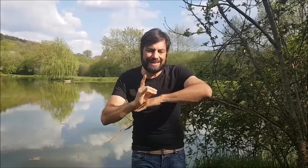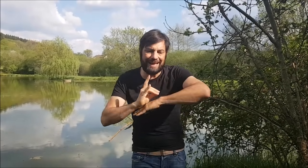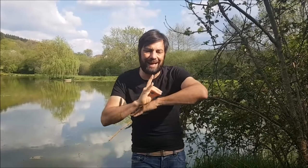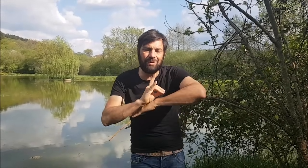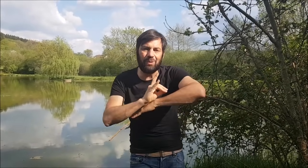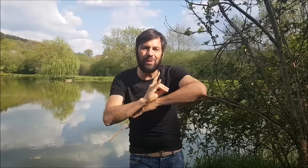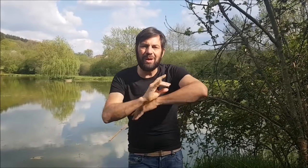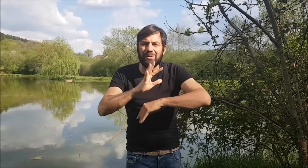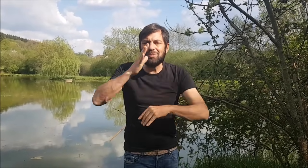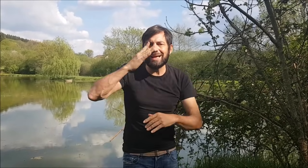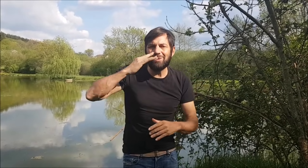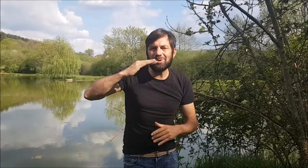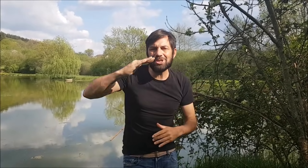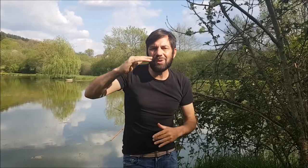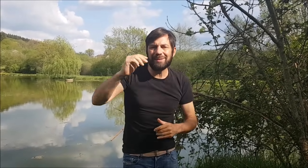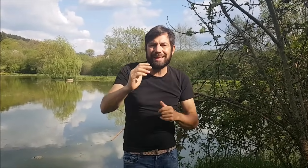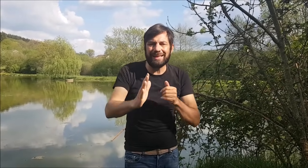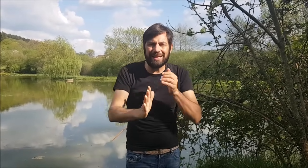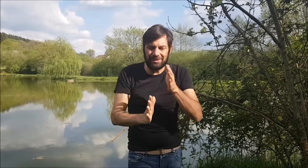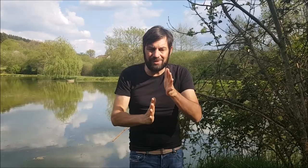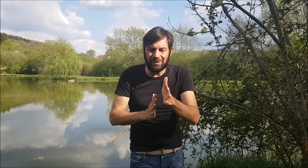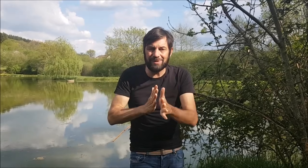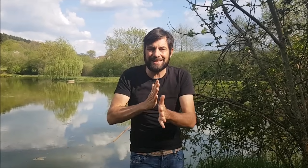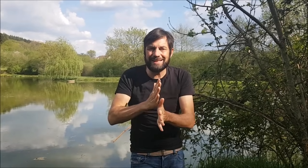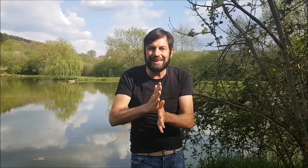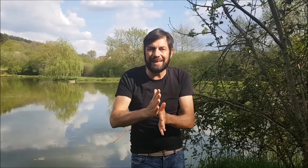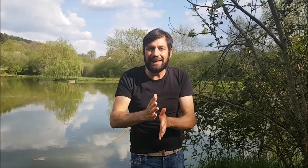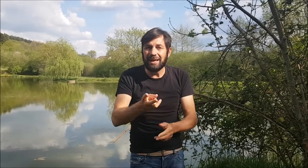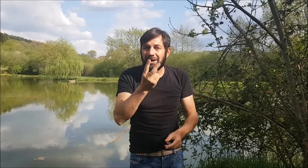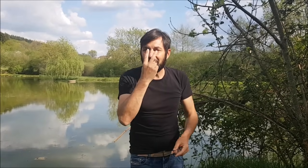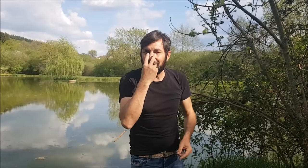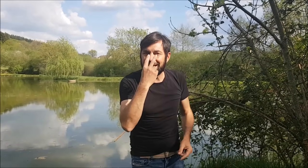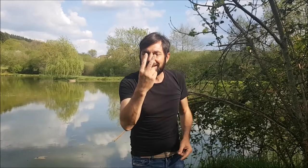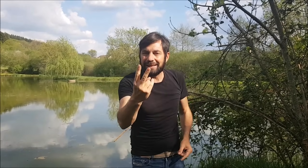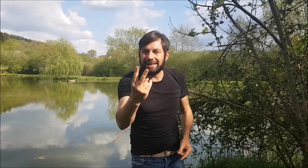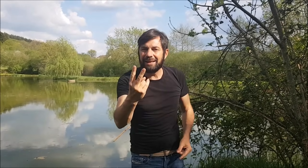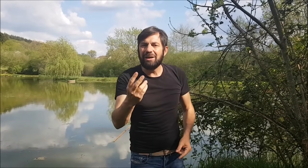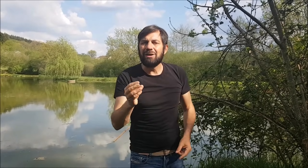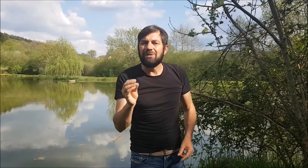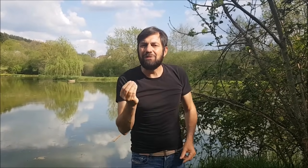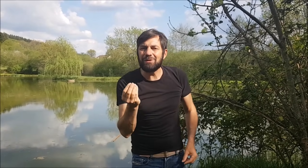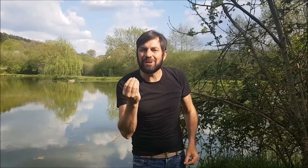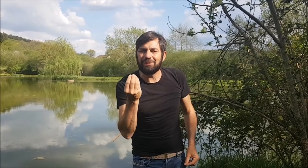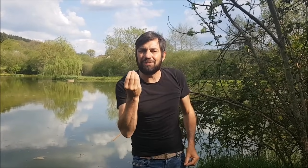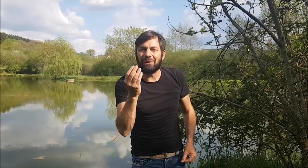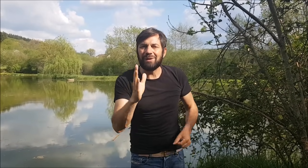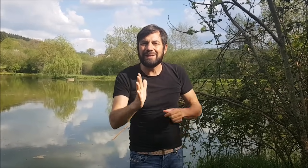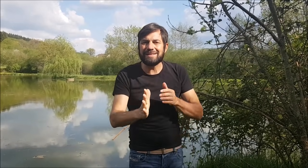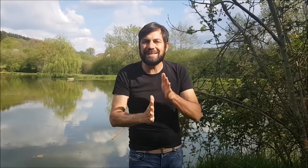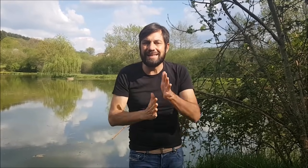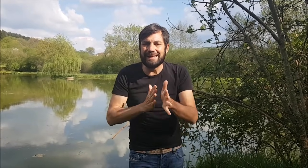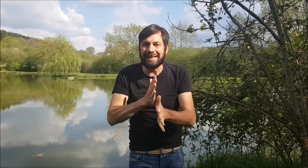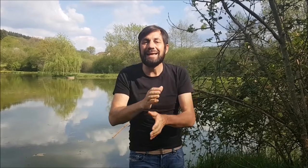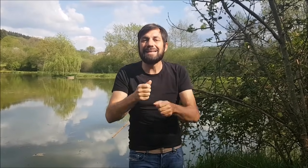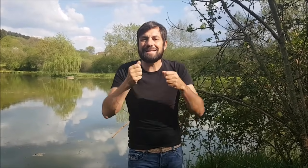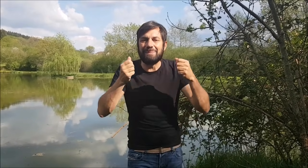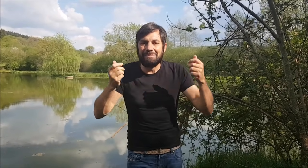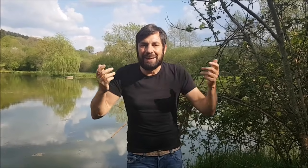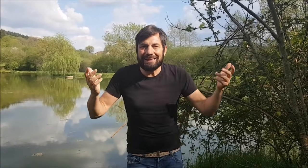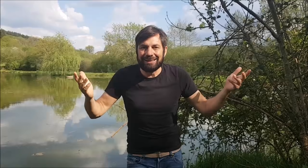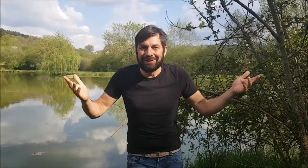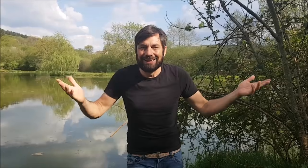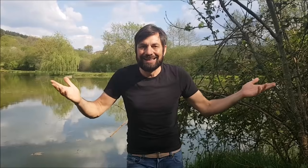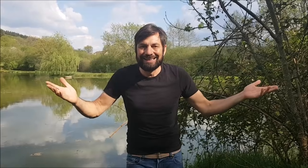escargot. Nous allons chanter, nous allons signer, regardez vos enfants signés.